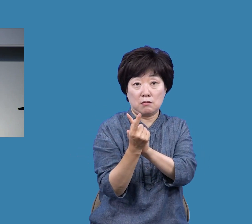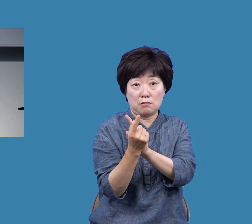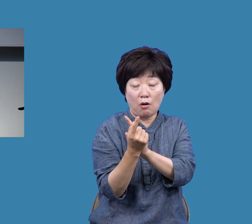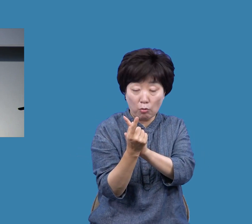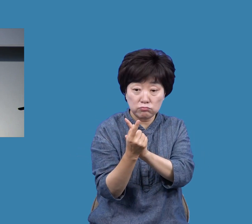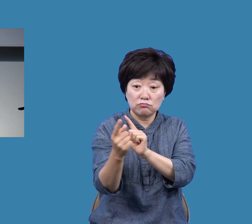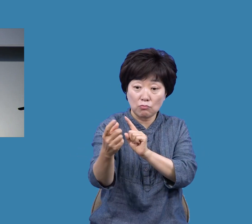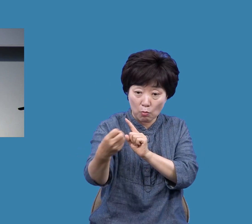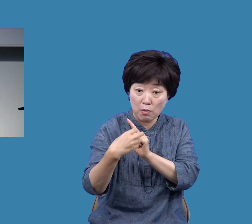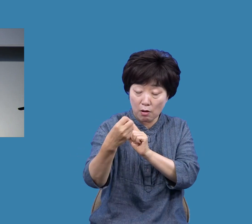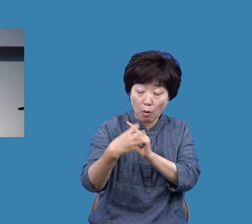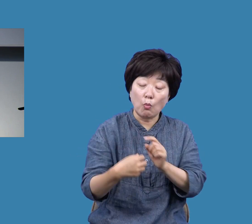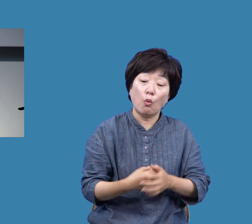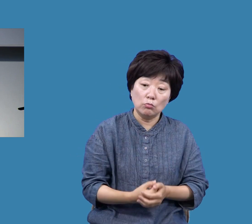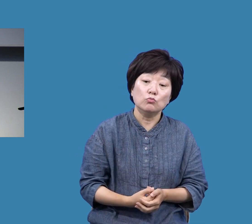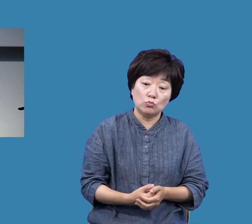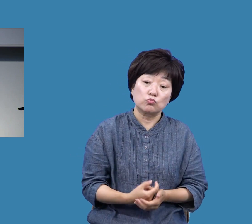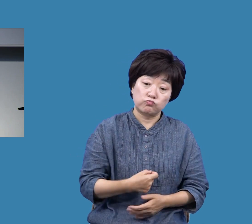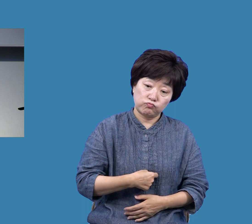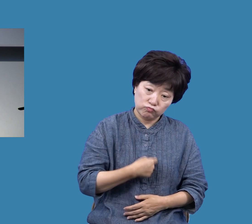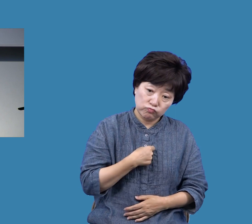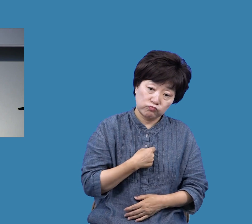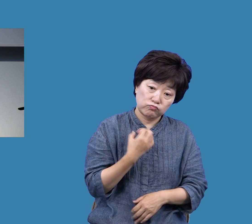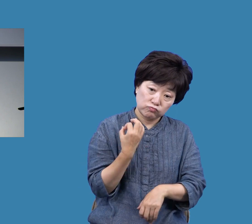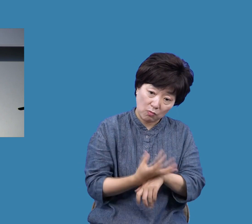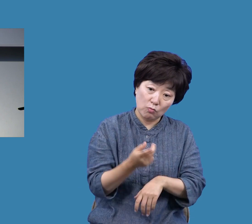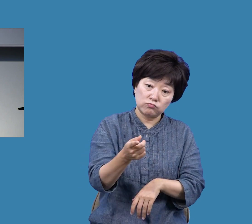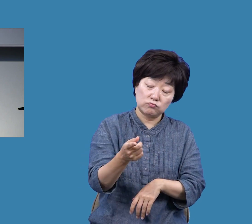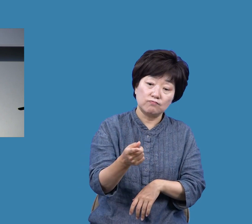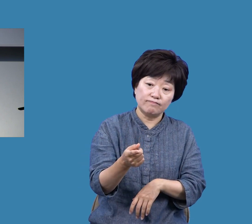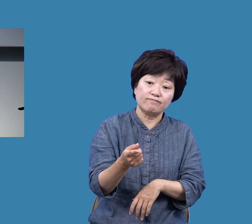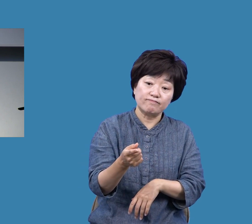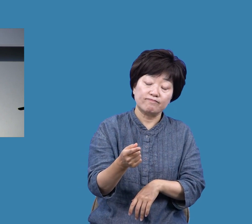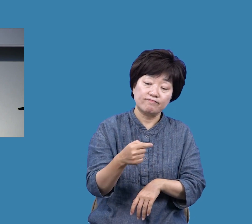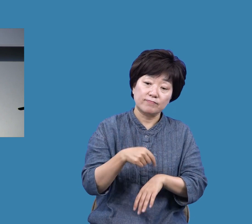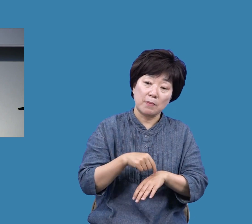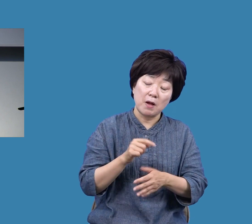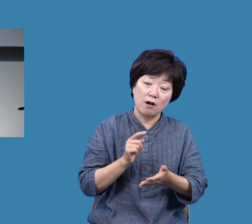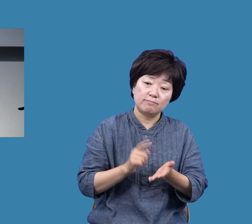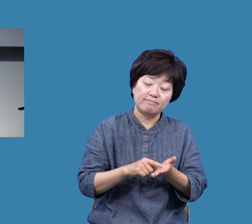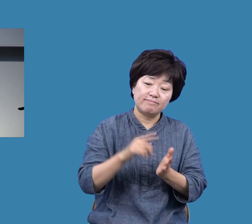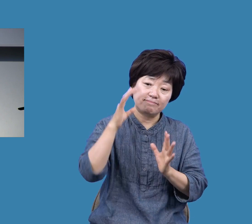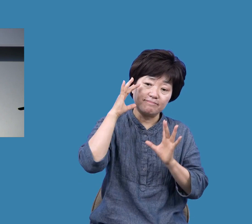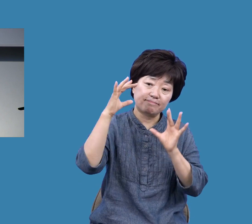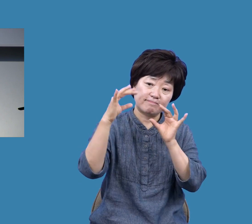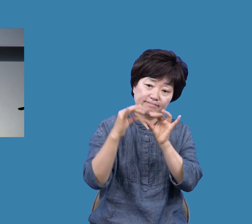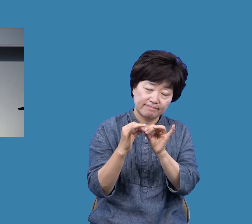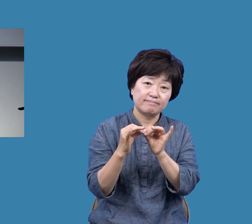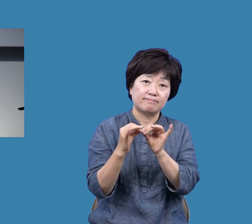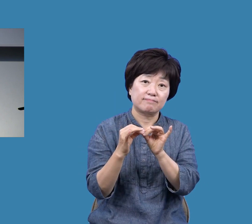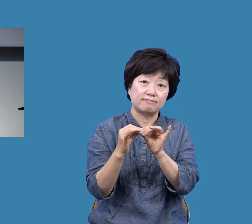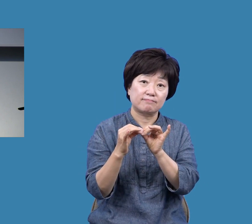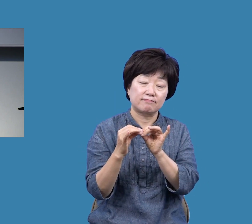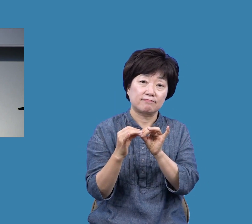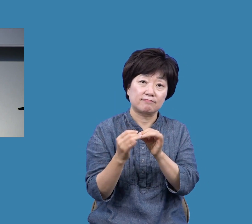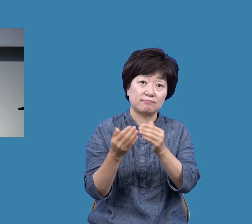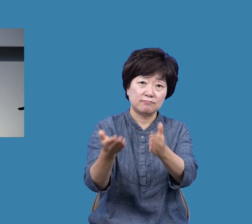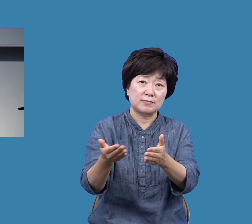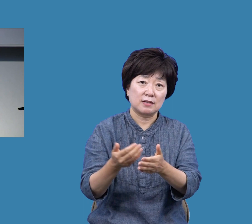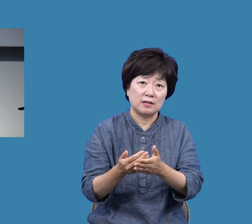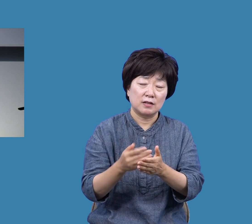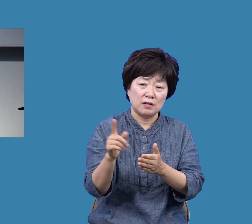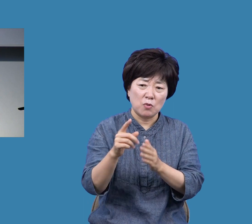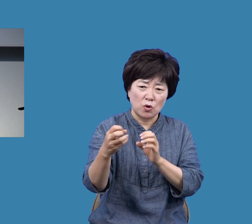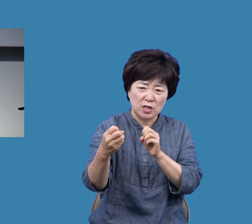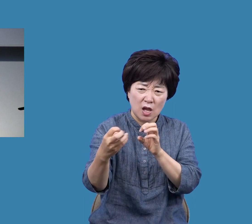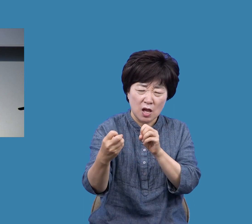때 참 정직하고 단순하구나. 그러면 저도 마음이 움직인다는 거야. 하나님의 사람은. 근데 그렇지 않고 뭔가